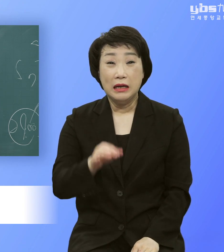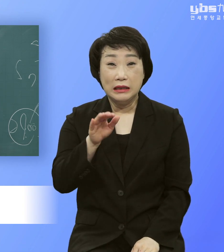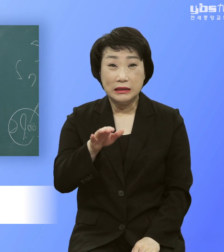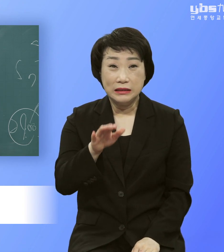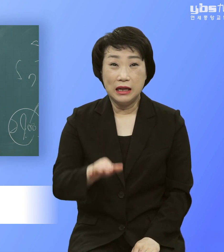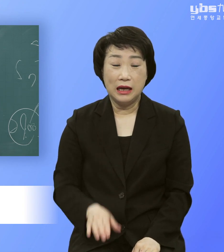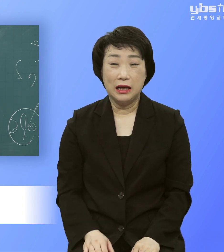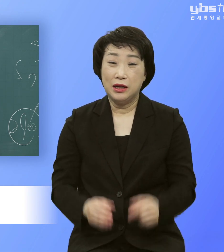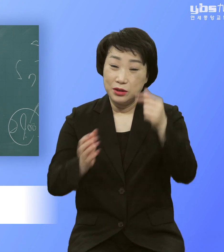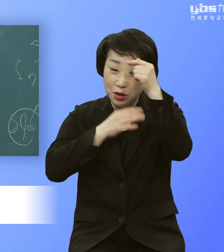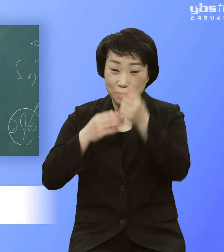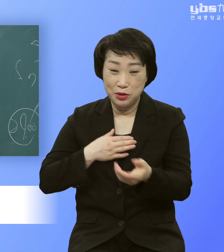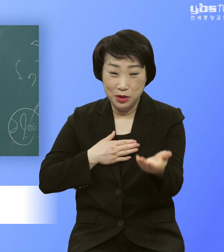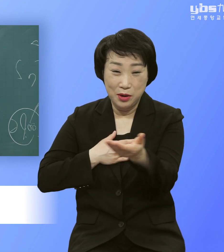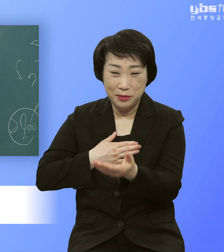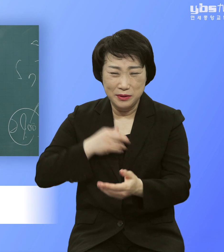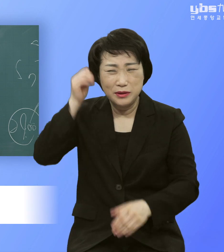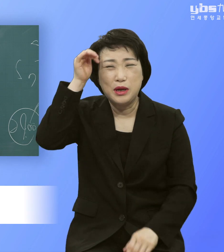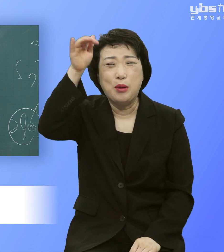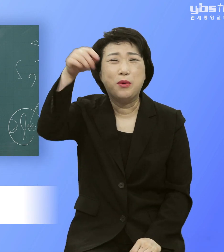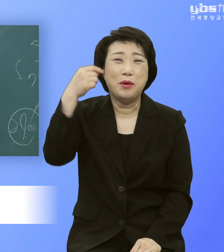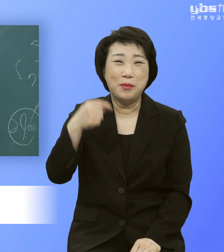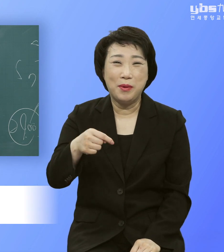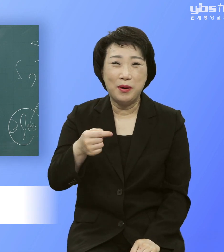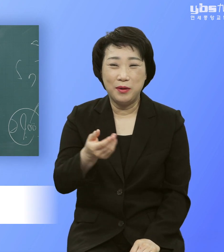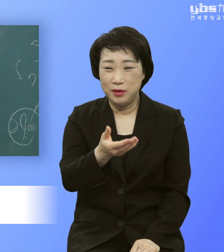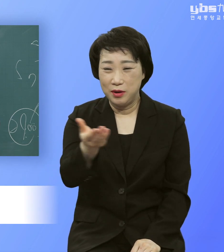그런데 성도들의 열망이 뭐냐?